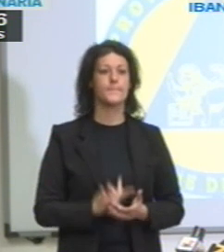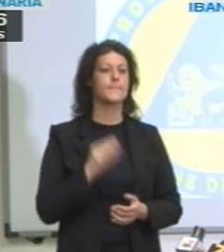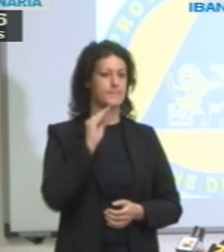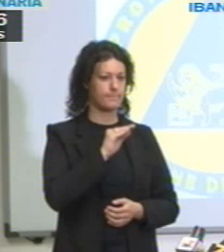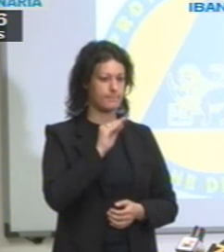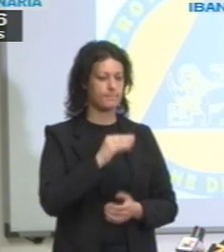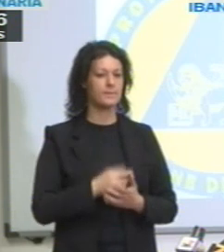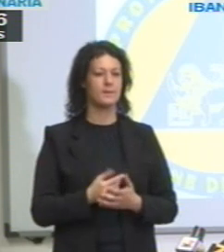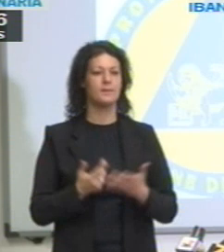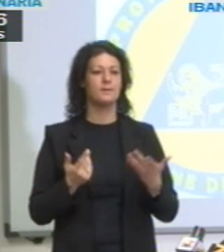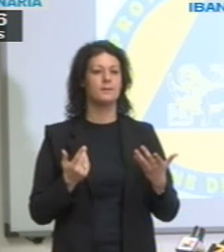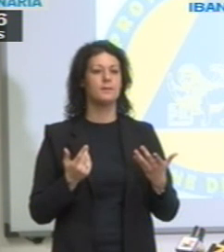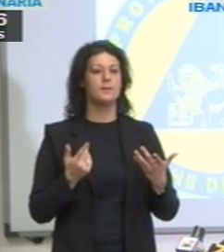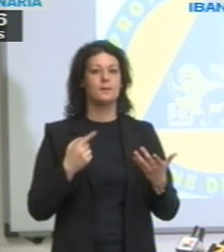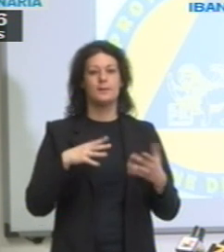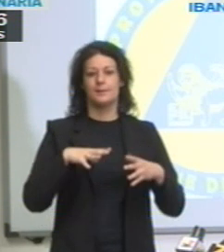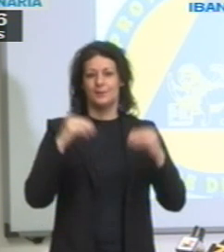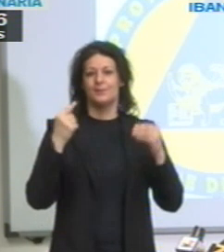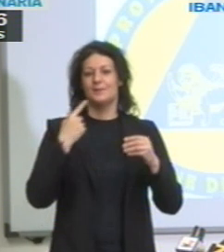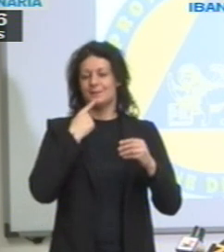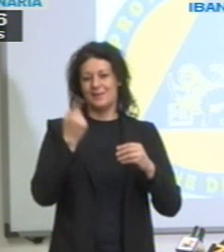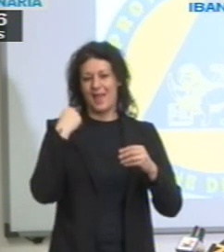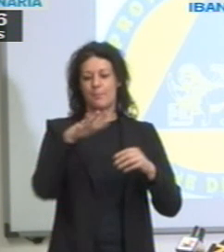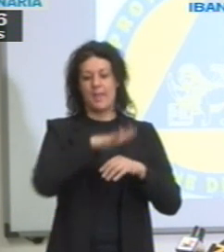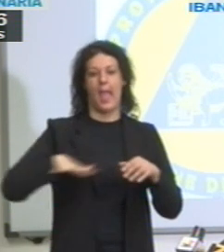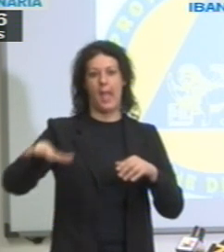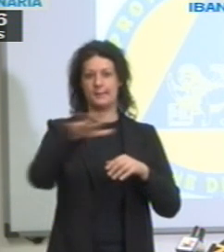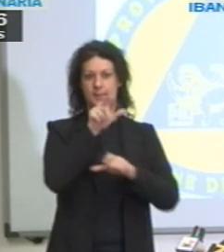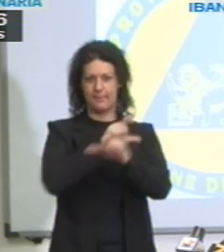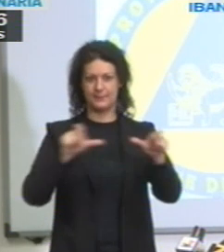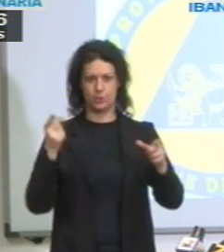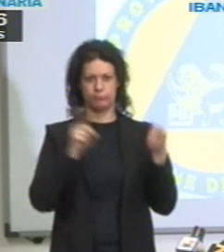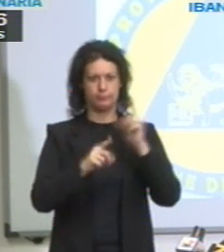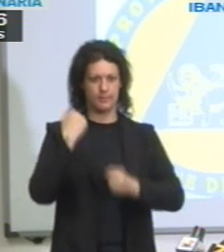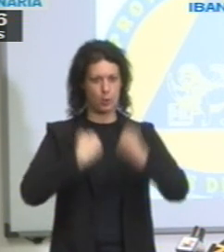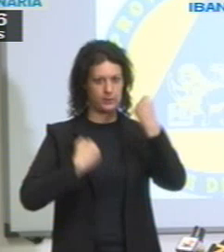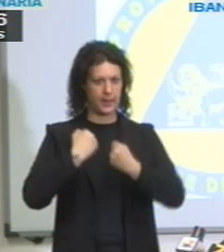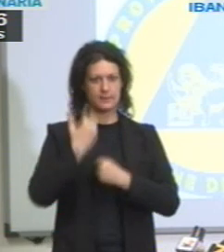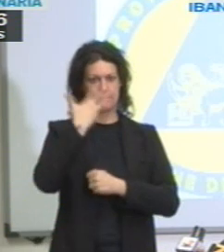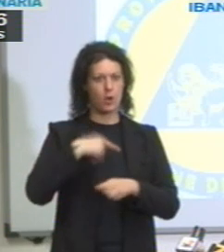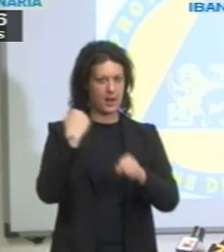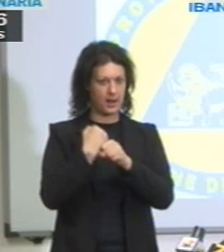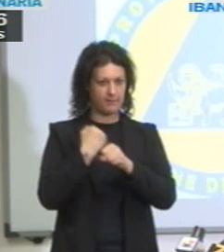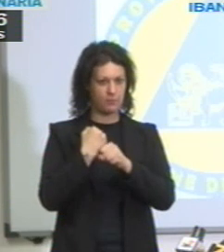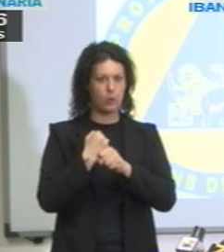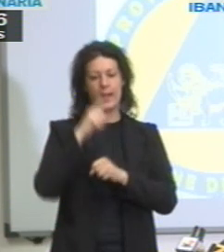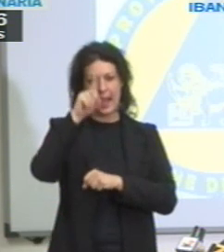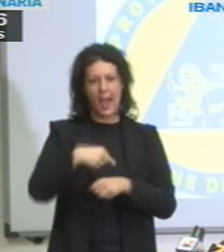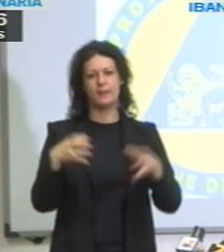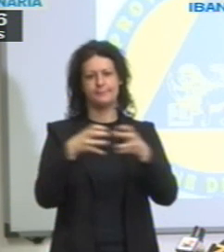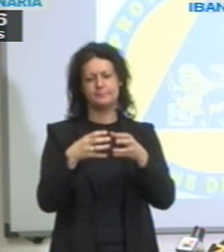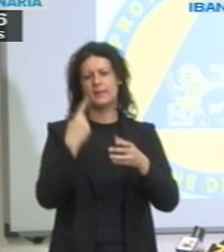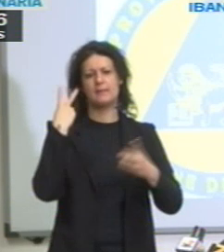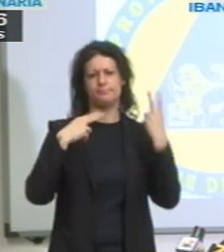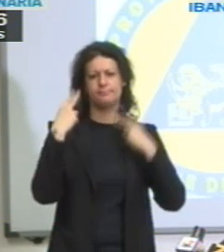gente che abbiamo seguito anche noi ieri, che è scesa in piazza chiedendo il lavoro, tra questi anche la categoria di estetisti,